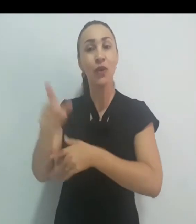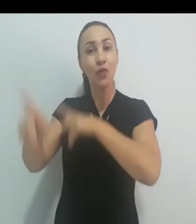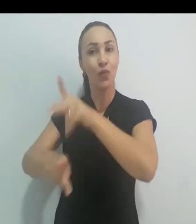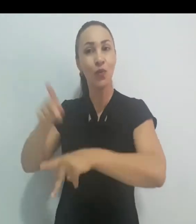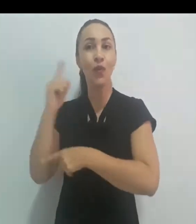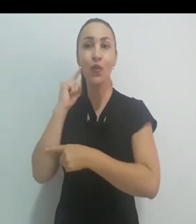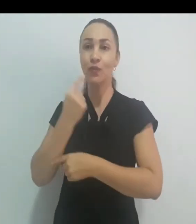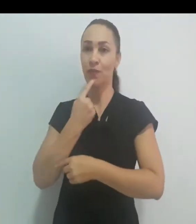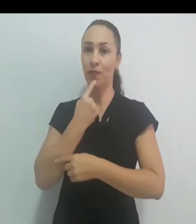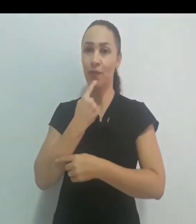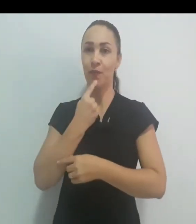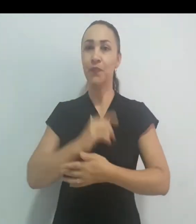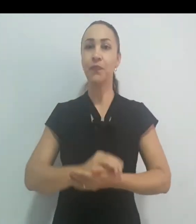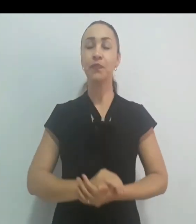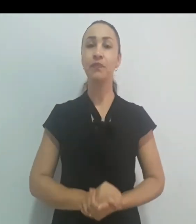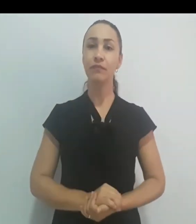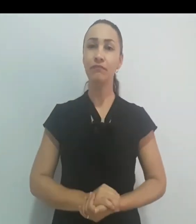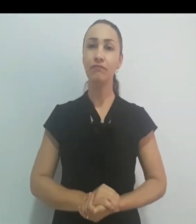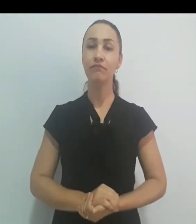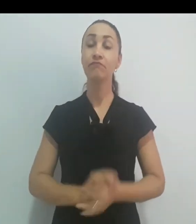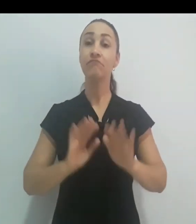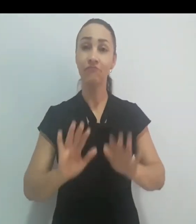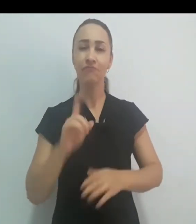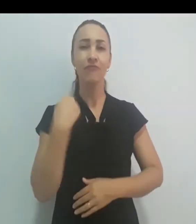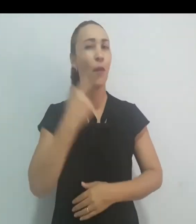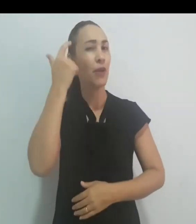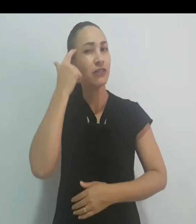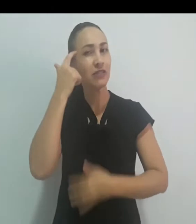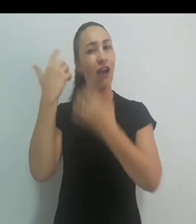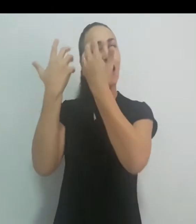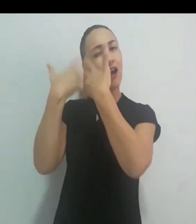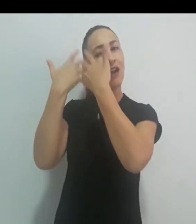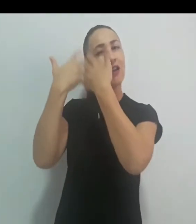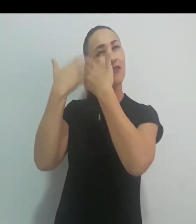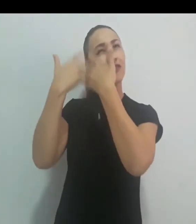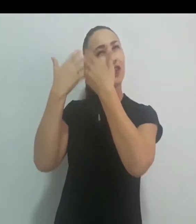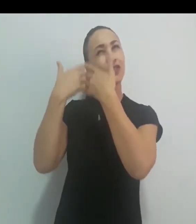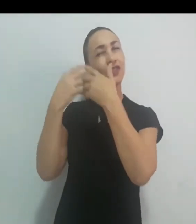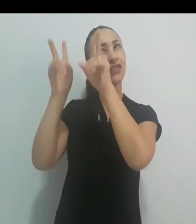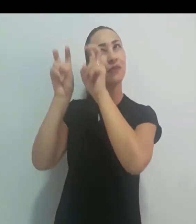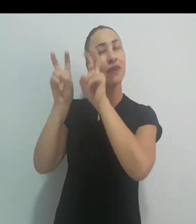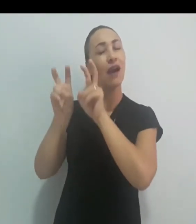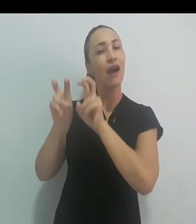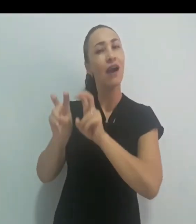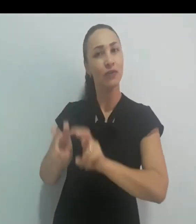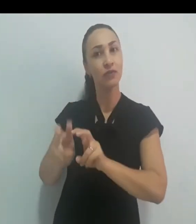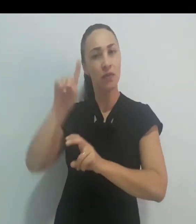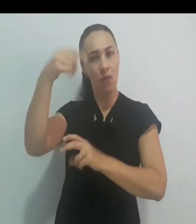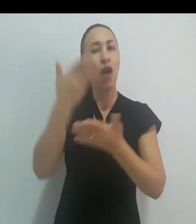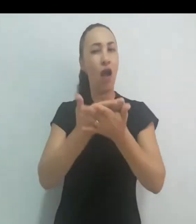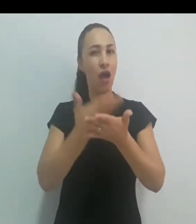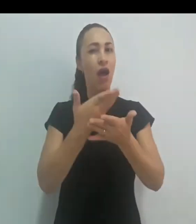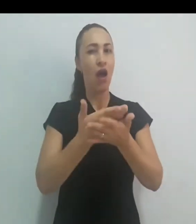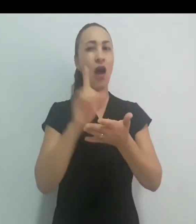desses povos. Então, para pensar e refletir um pouco sobre essas questões, depois